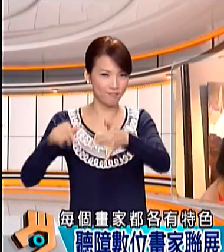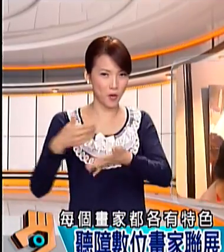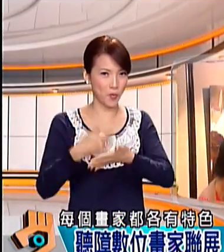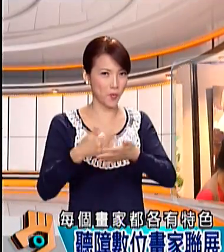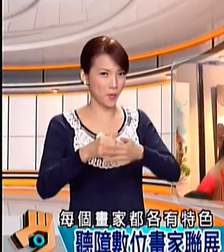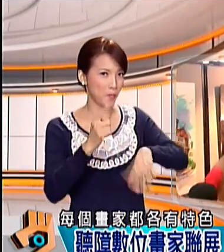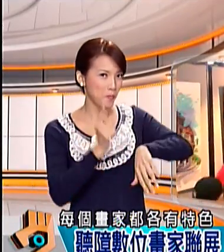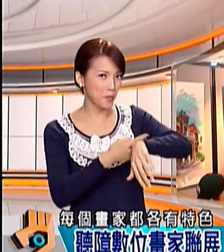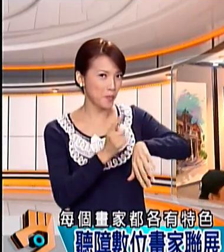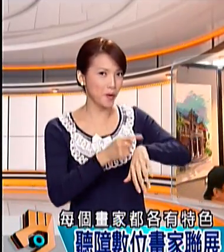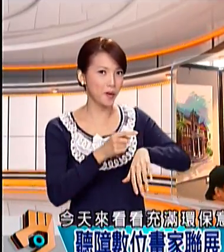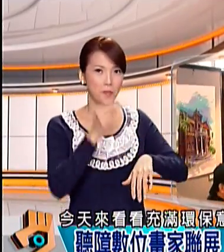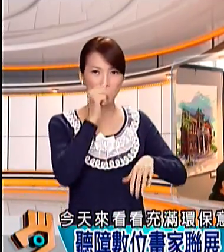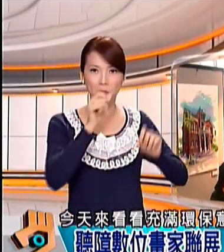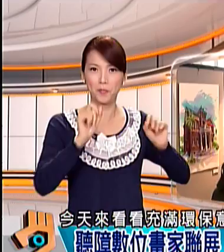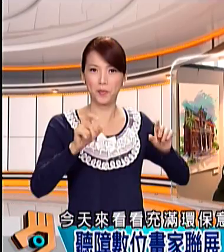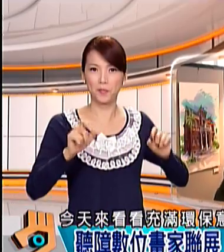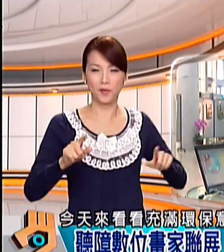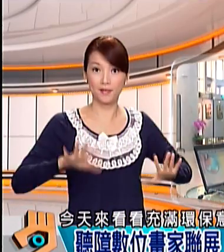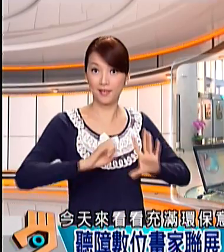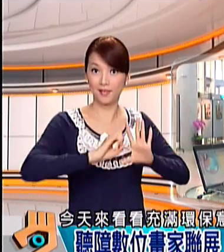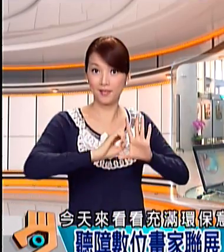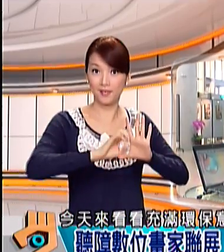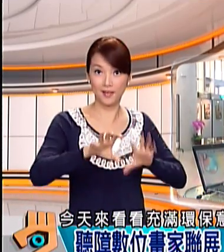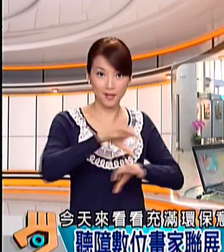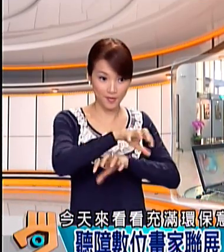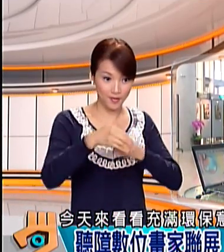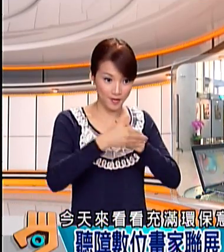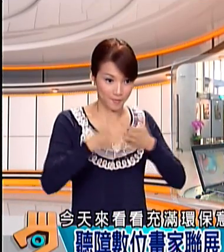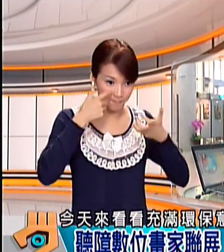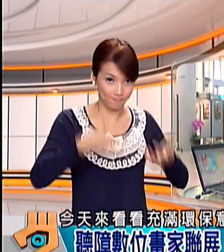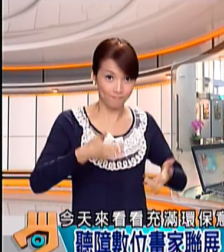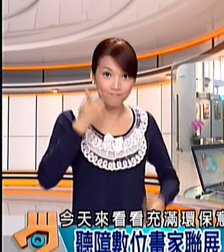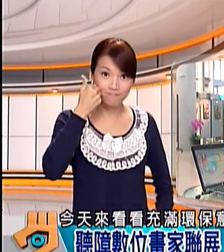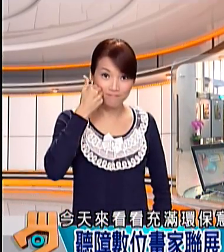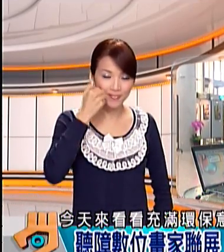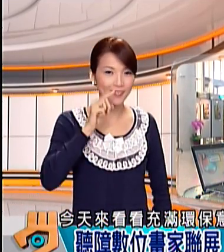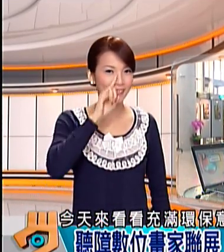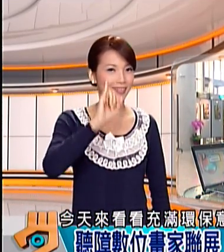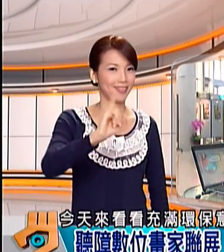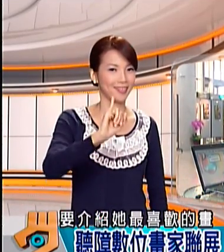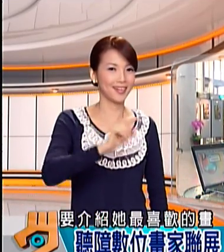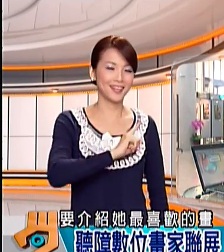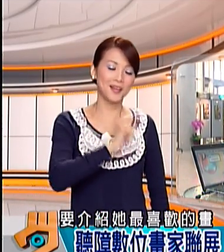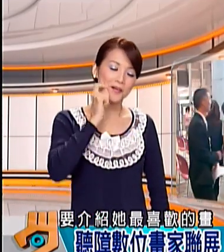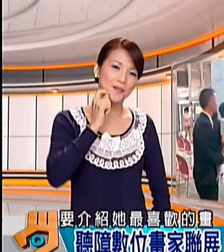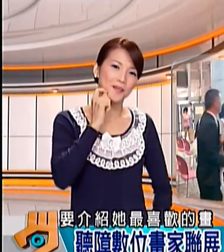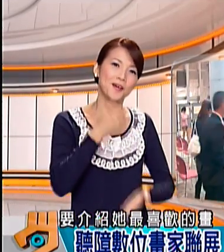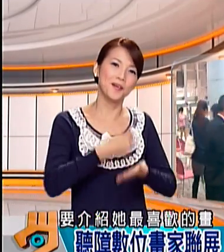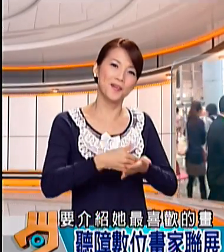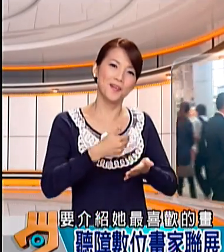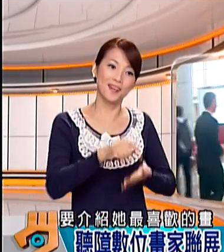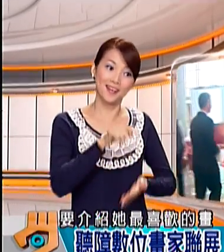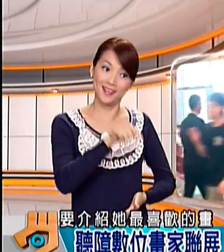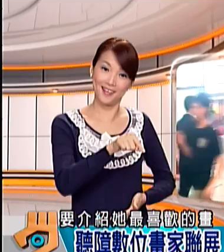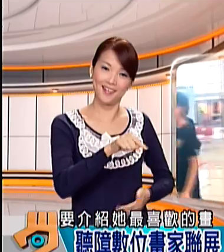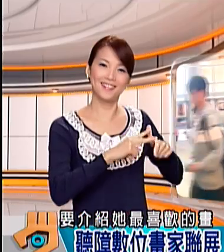特色。今天来看看充满环保意识的陈燕妮，要介绍她最喜欢的画。